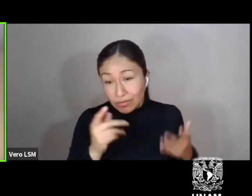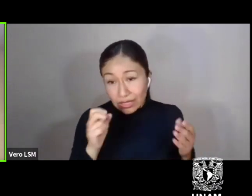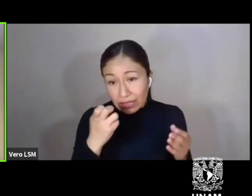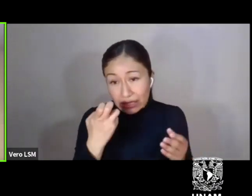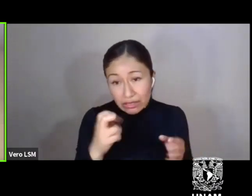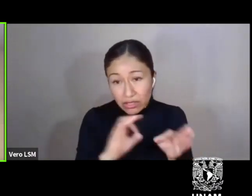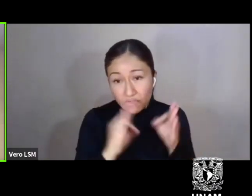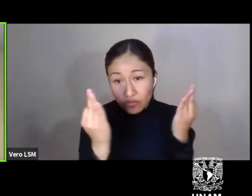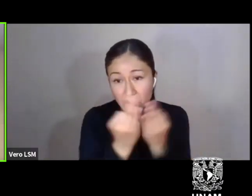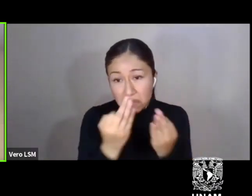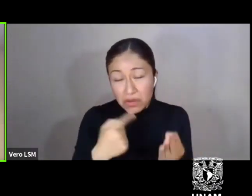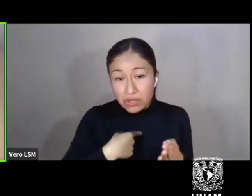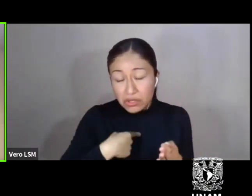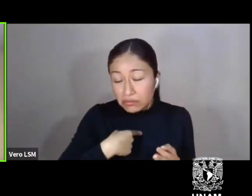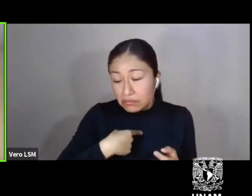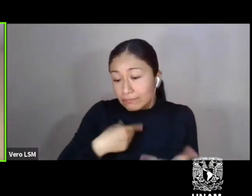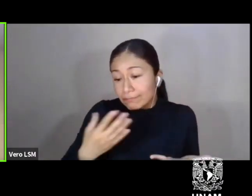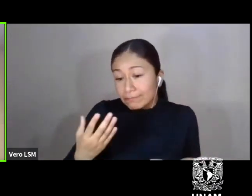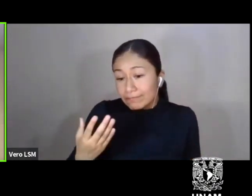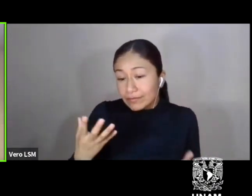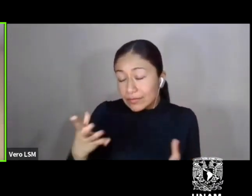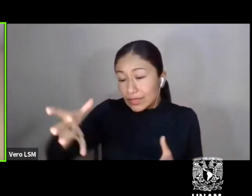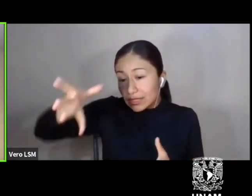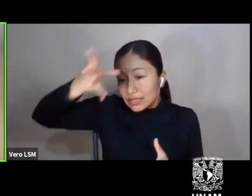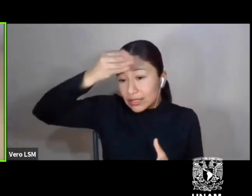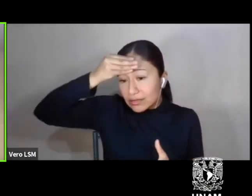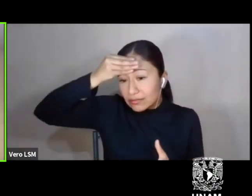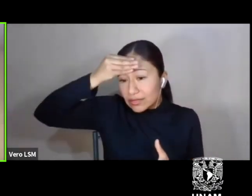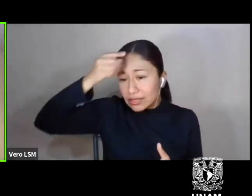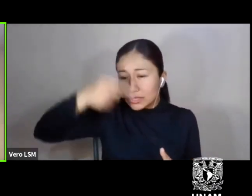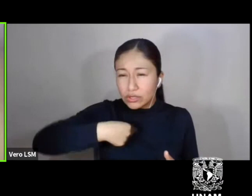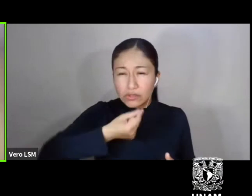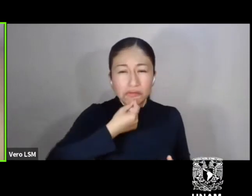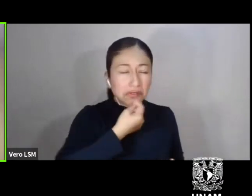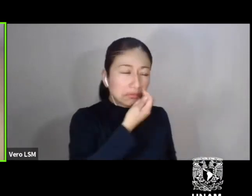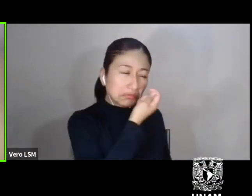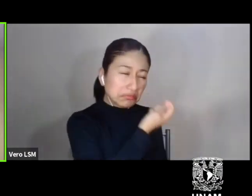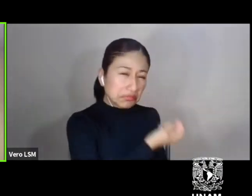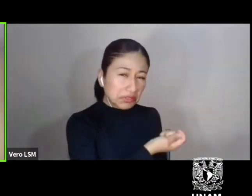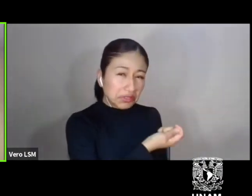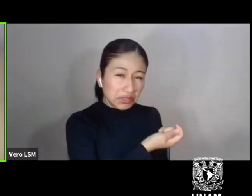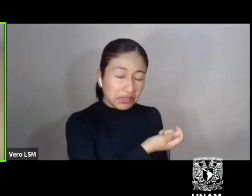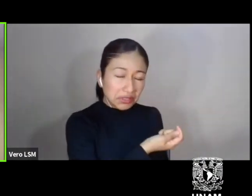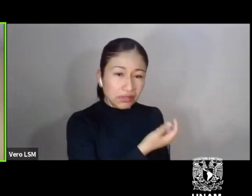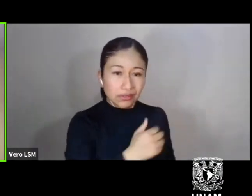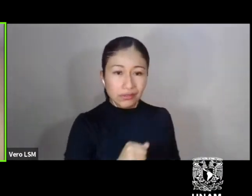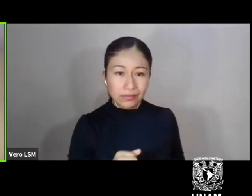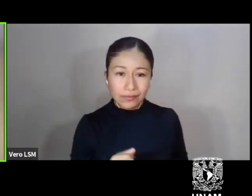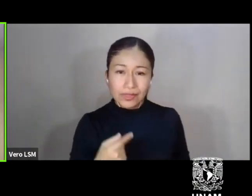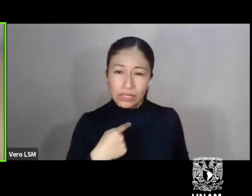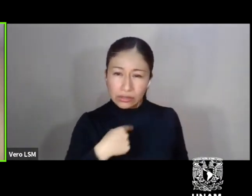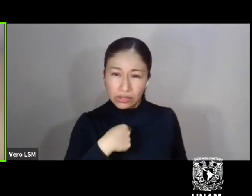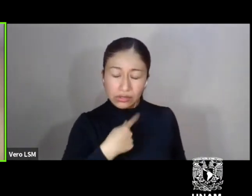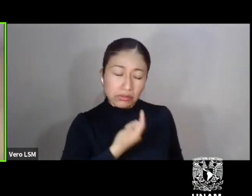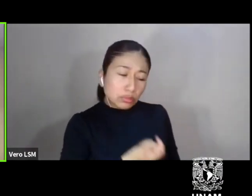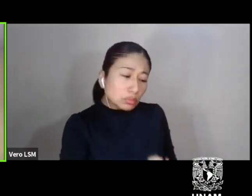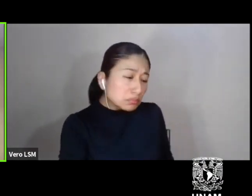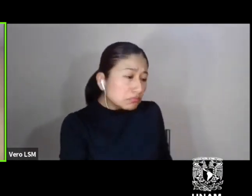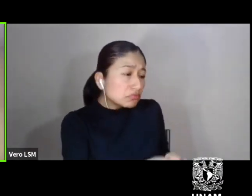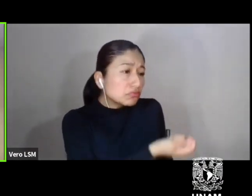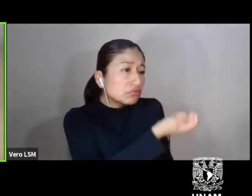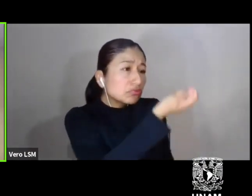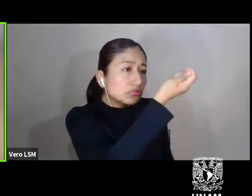desde edades tempranas, ¿no? Entonces creo que en ese aspecto los elementos a través de los cuales